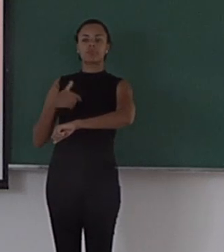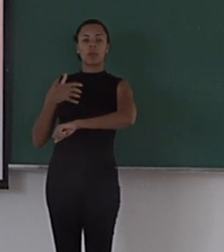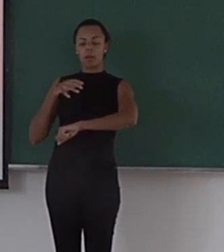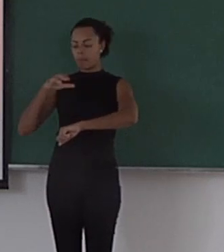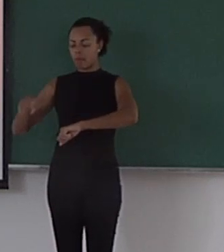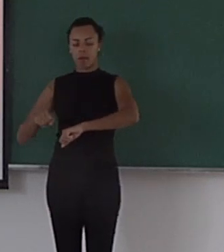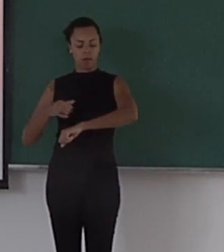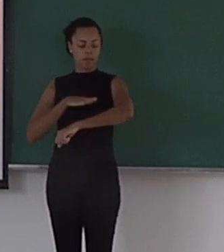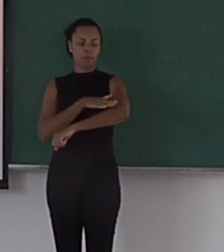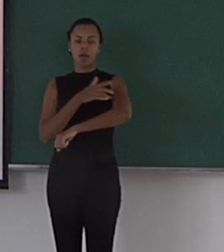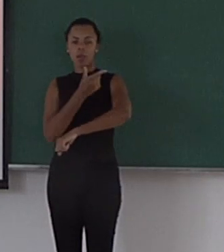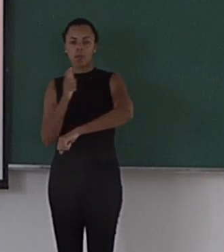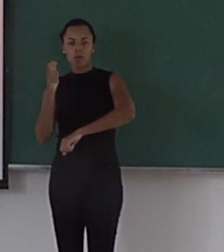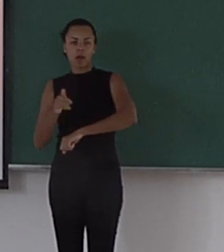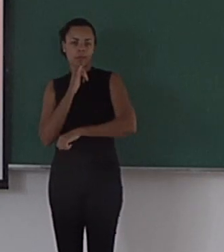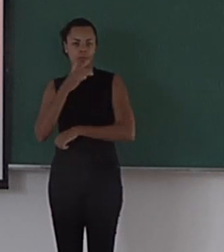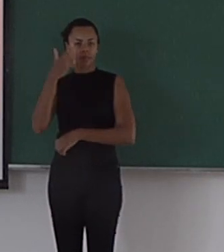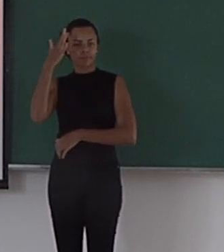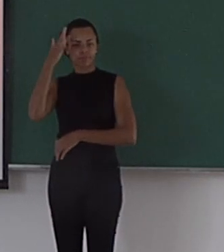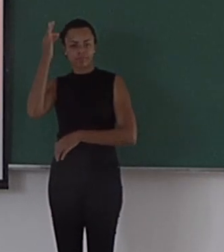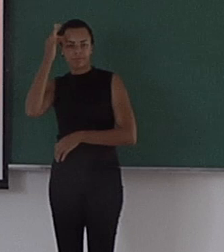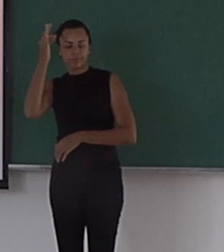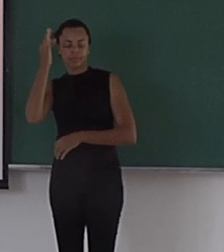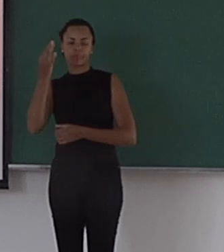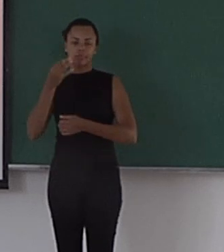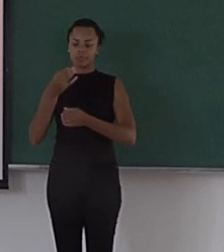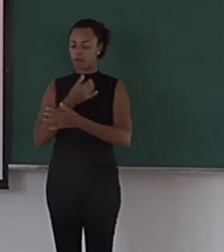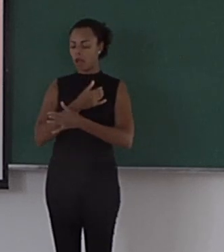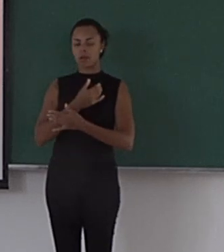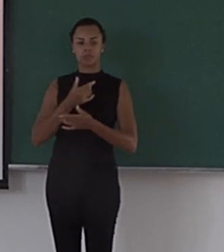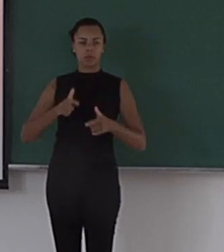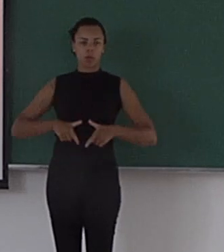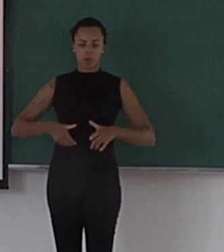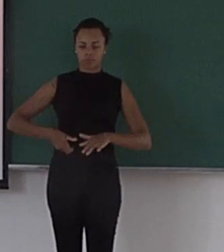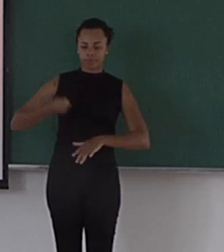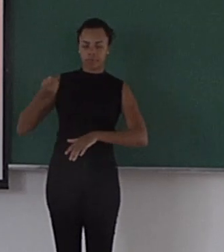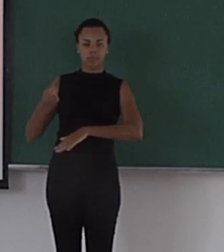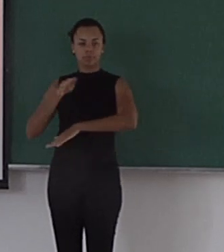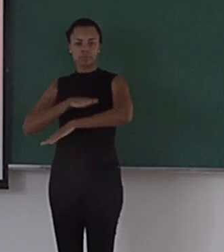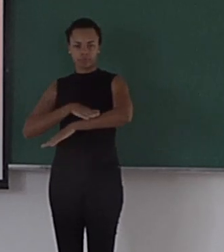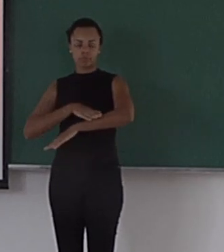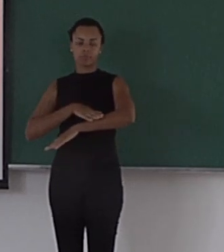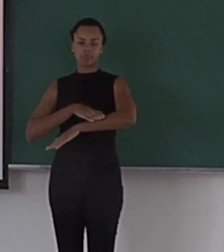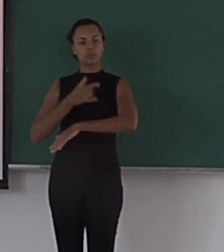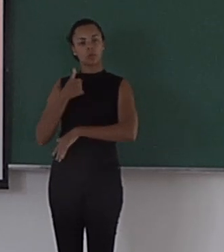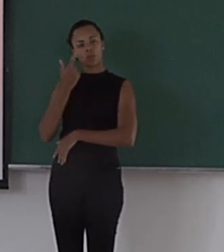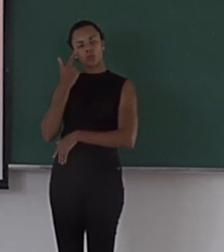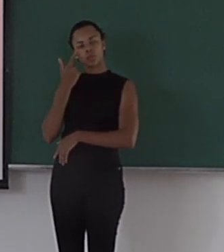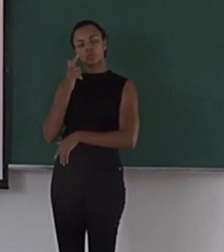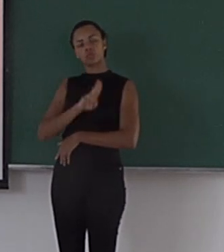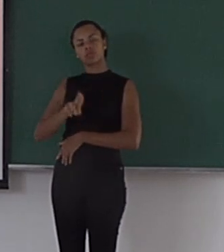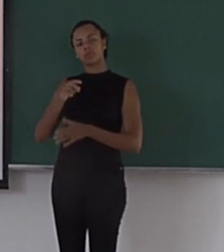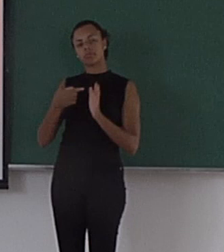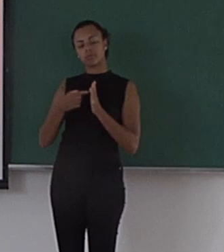outro lugar, seja do couro cabeludo, do braço, tá? Do abdômen, e cobrir essa região. Então, a gente pega esse aparelhinho, isso daqui é uma